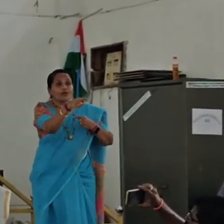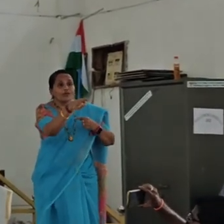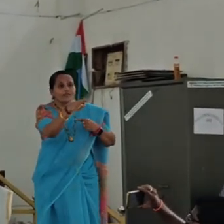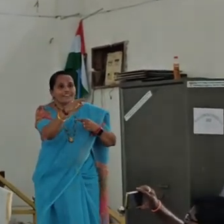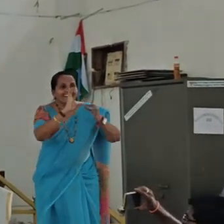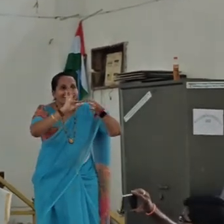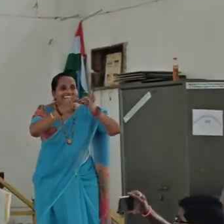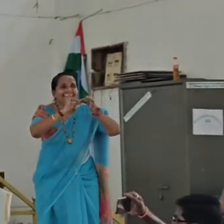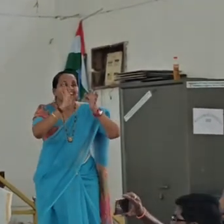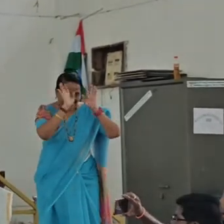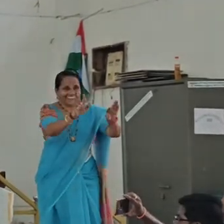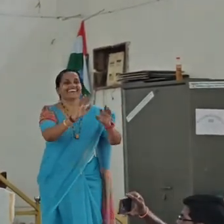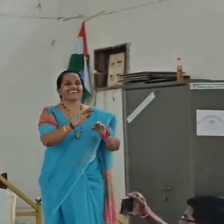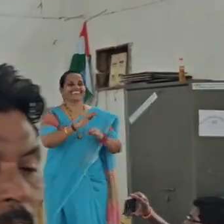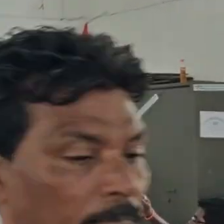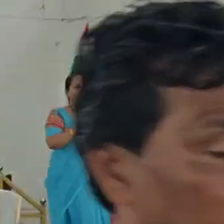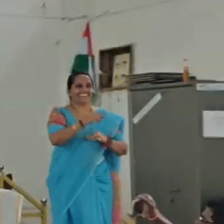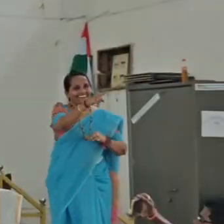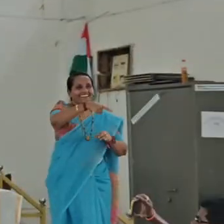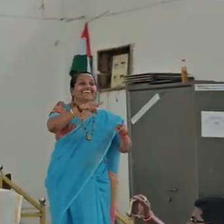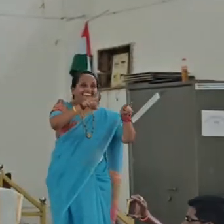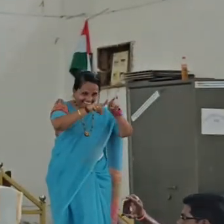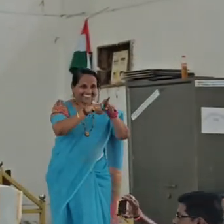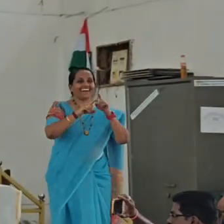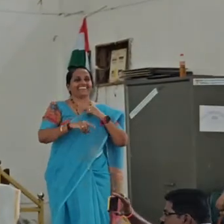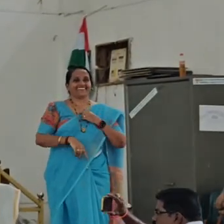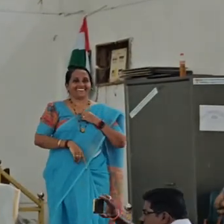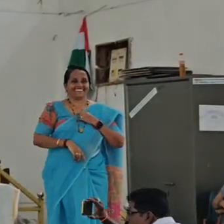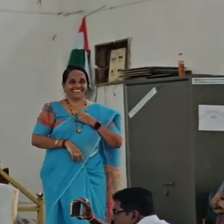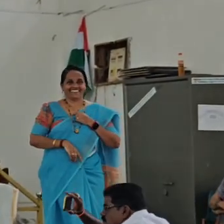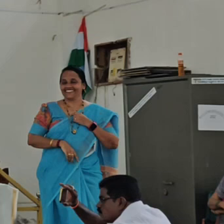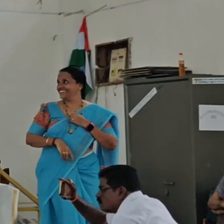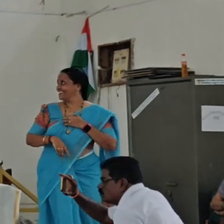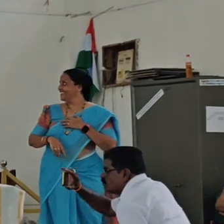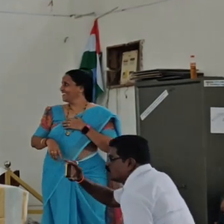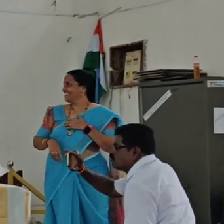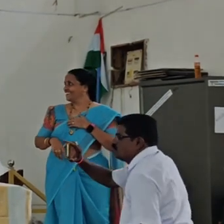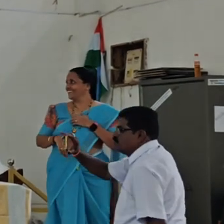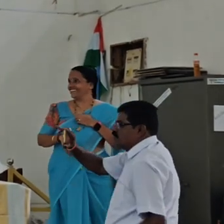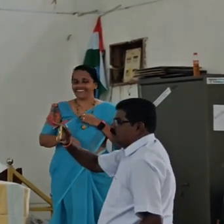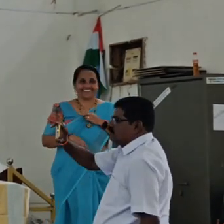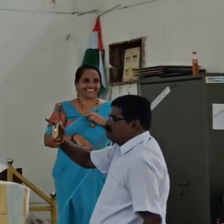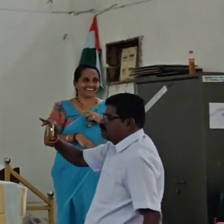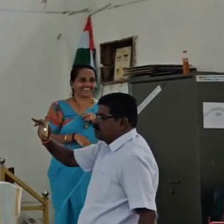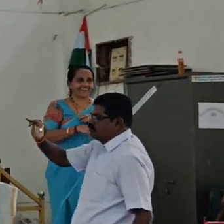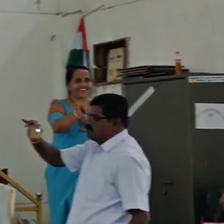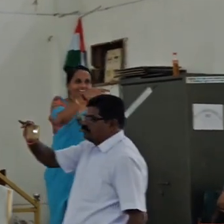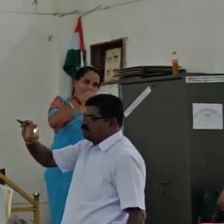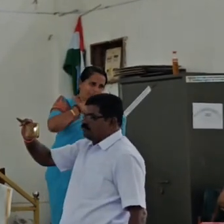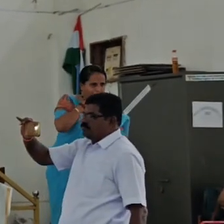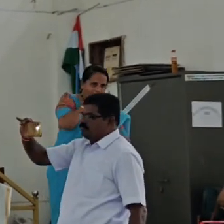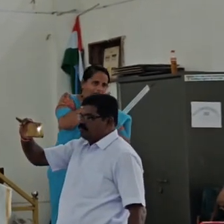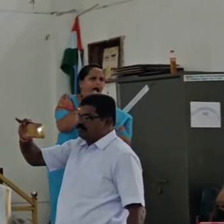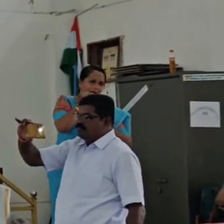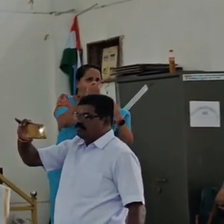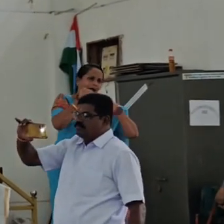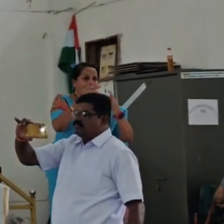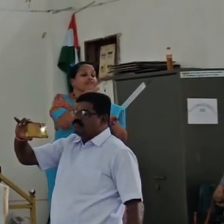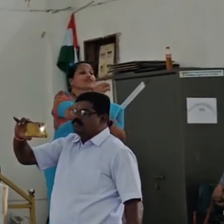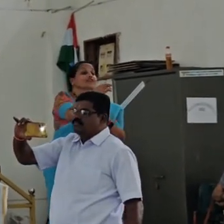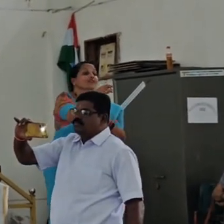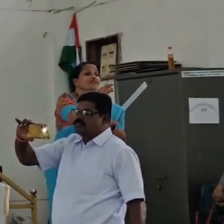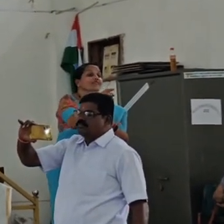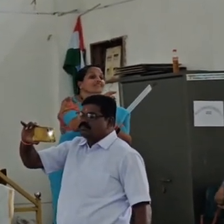వినపడాలి. అదే ఈ కార్యక్రమంలో ఉన్న సందేశం.